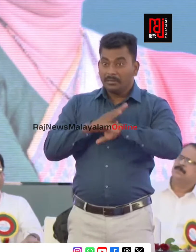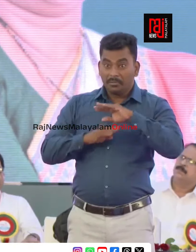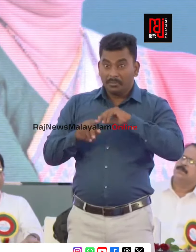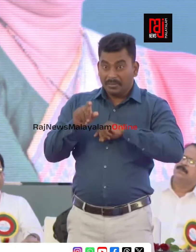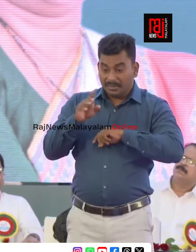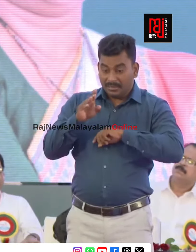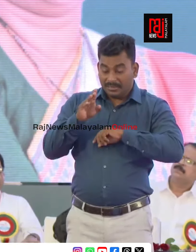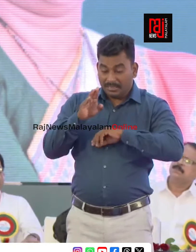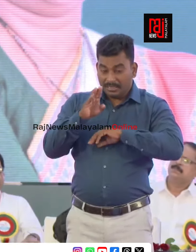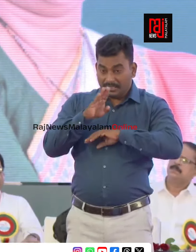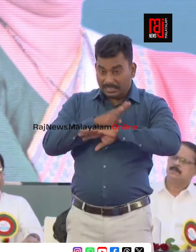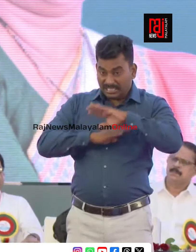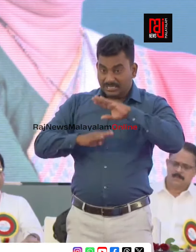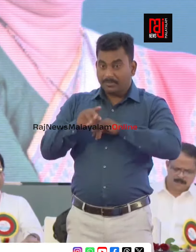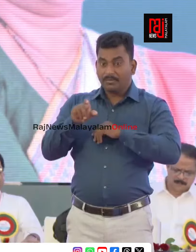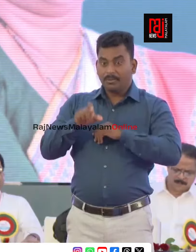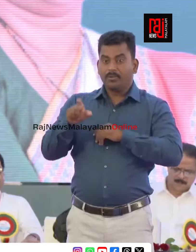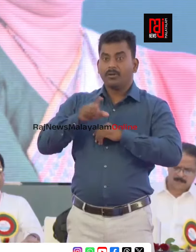ഭിന്നശേഷി